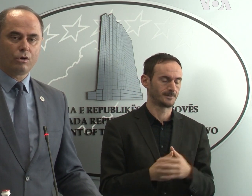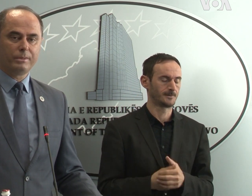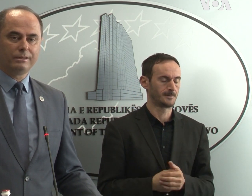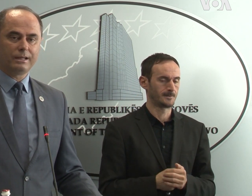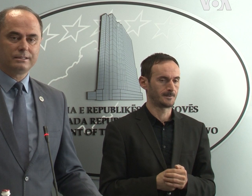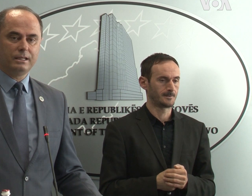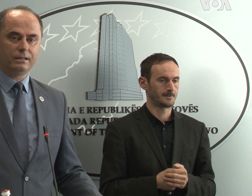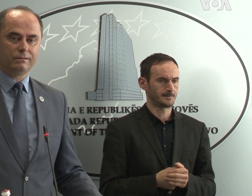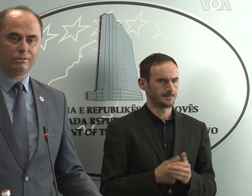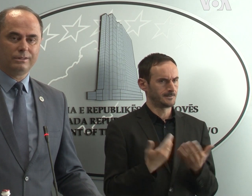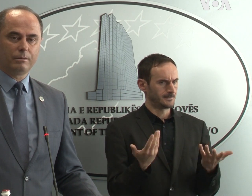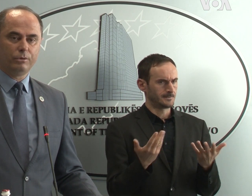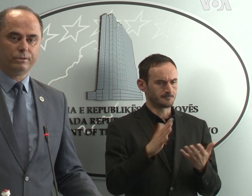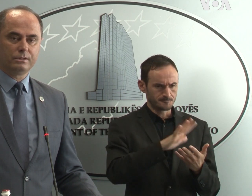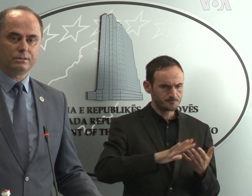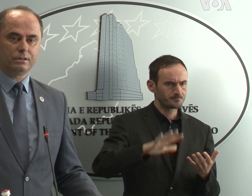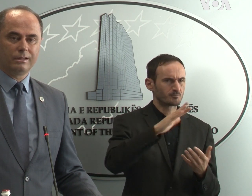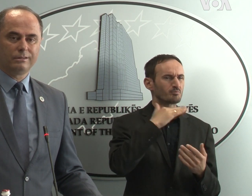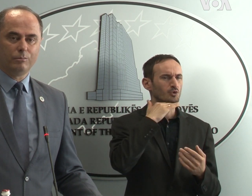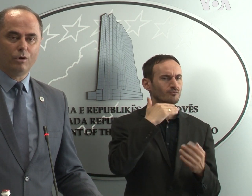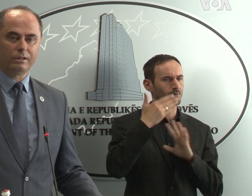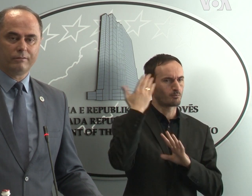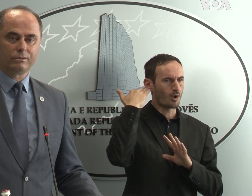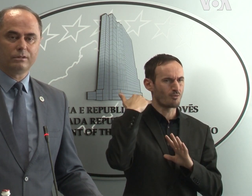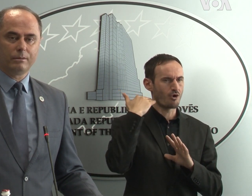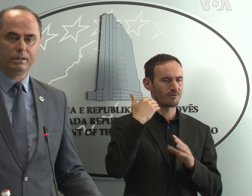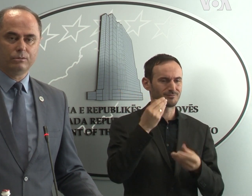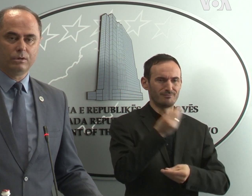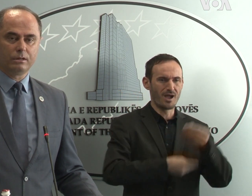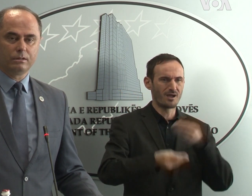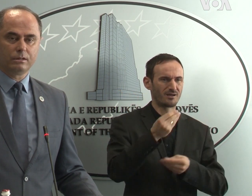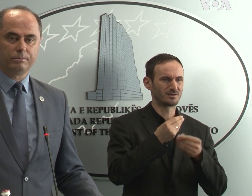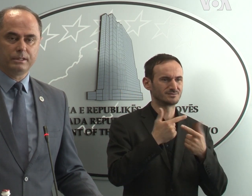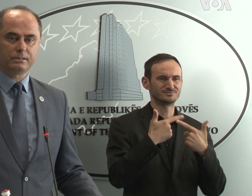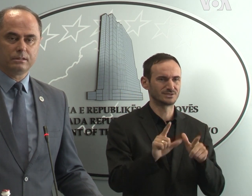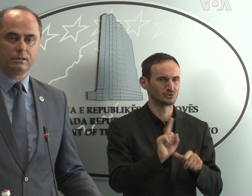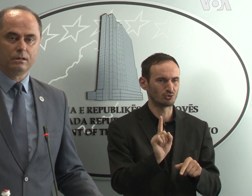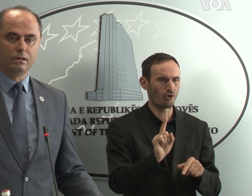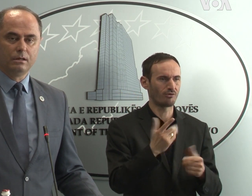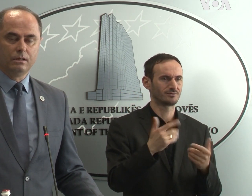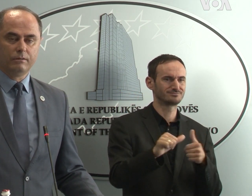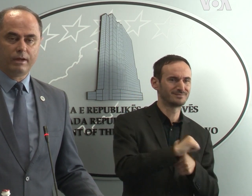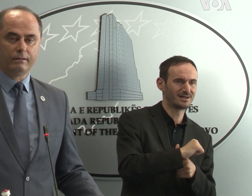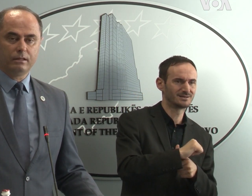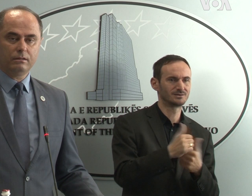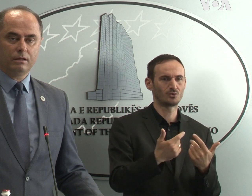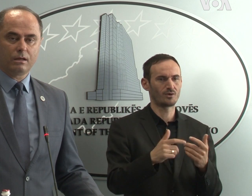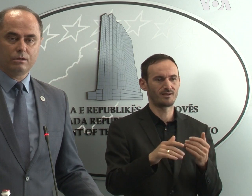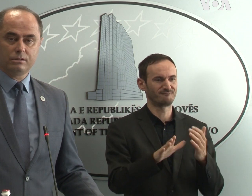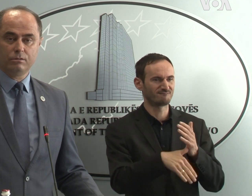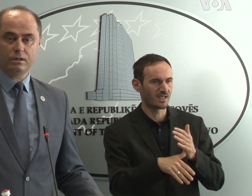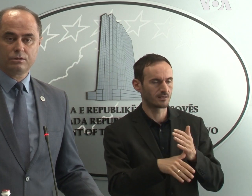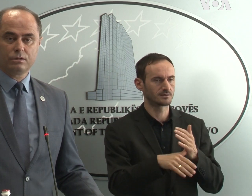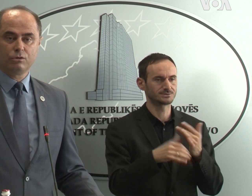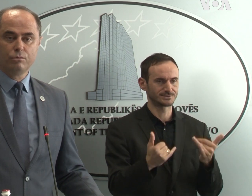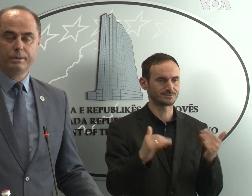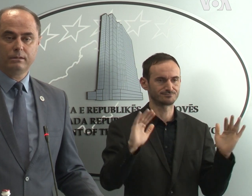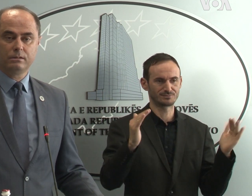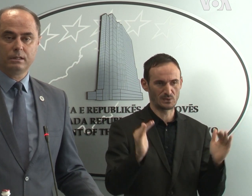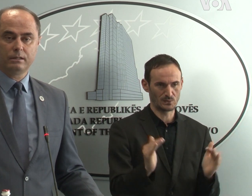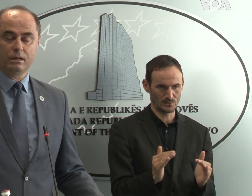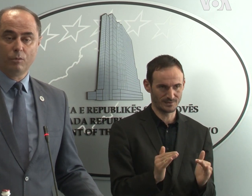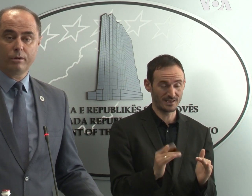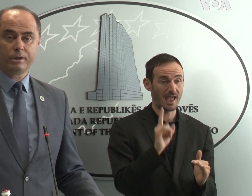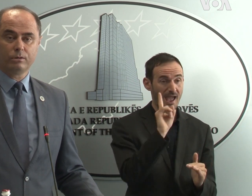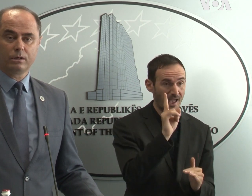i švercovane robe u tom delu zemlje i to je naravno kod grupa koje se bave švercom i koje godinama žive od šverca stvorilo nervozu